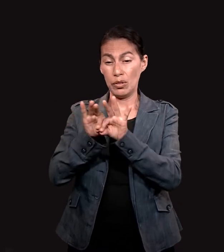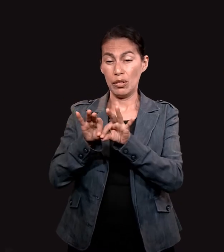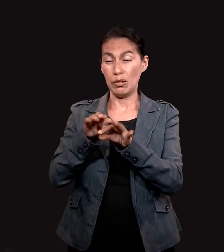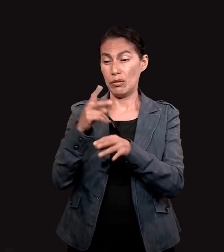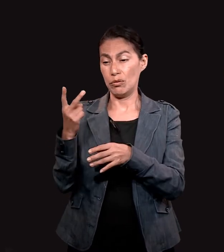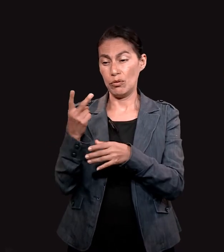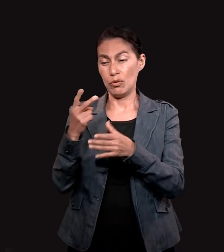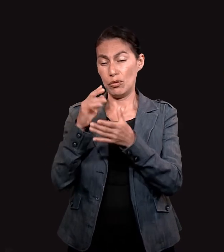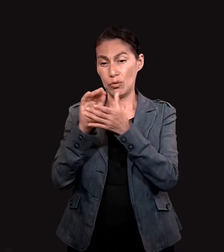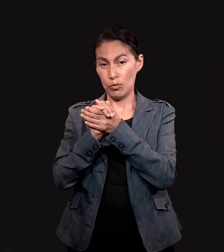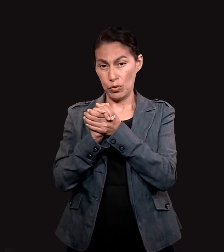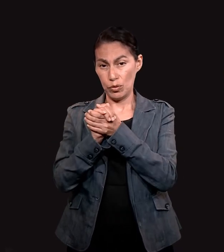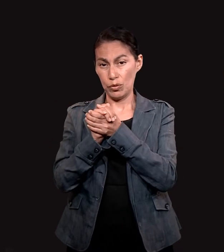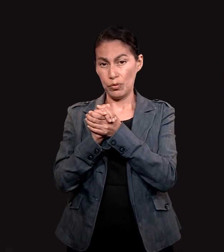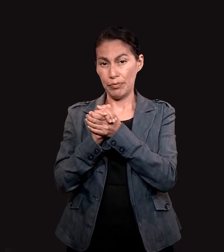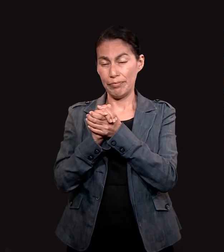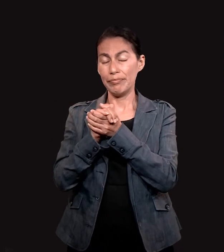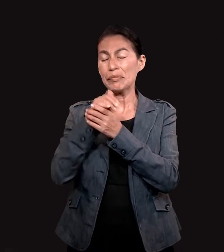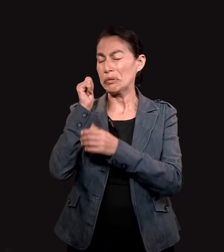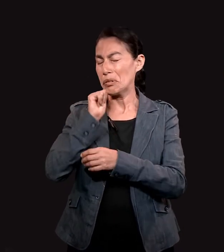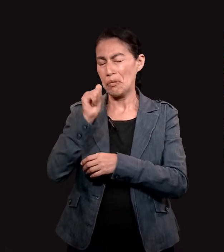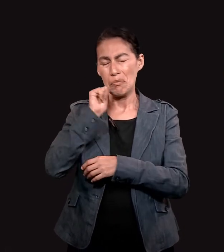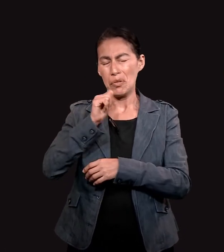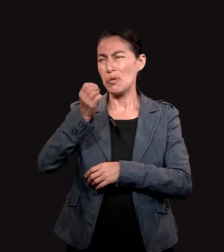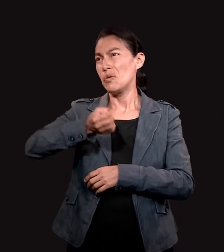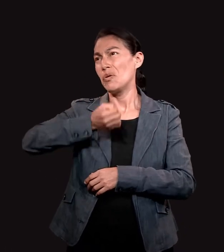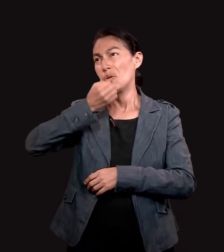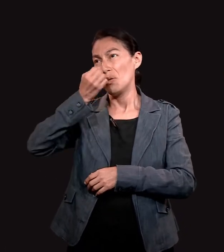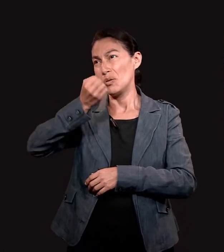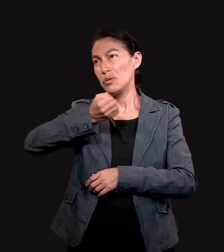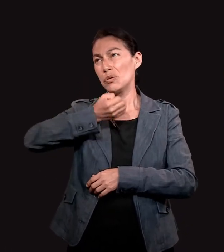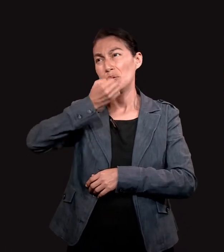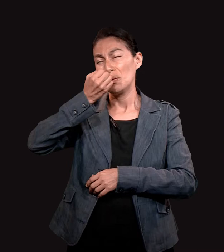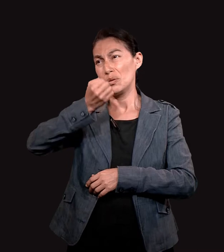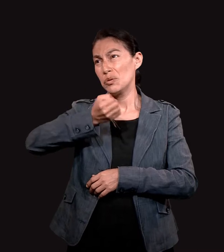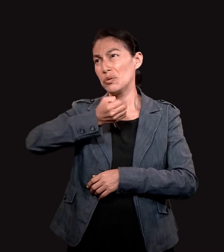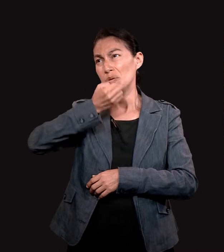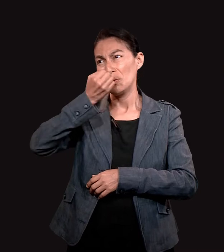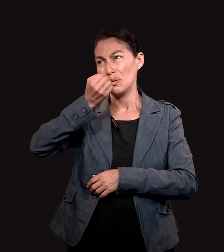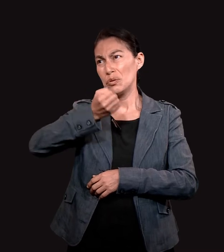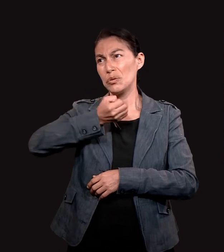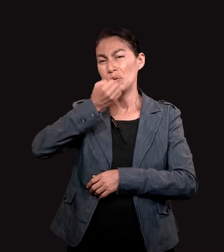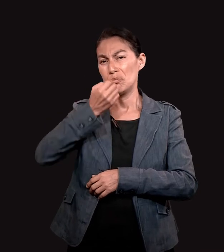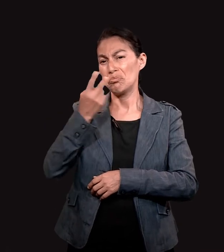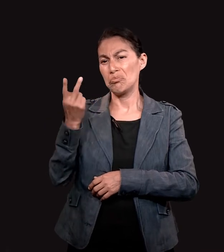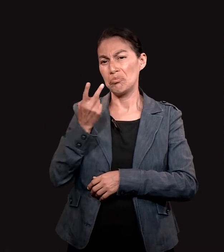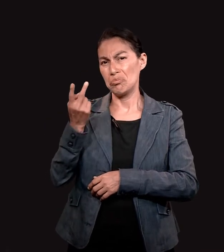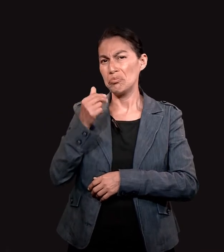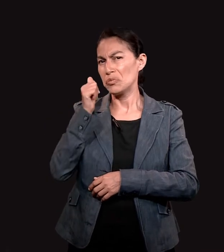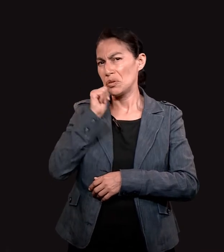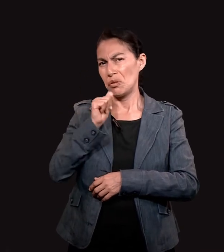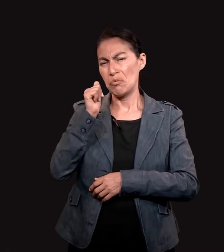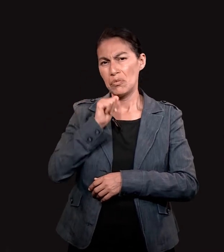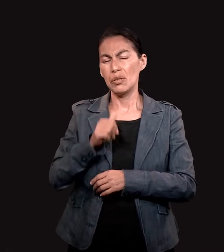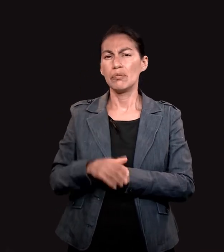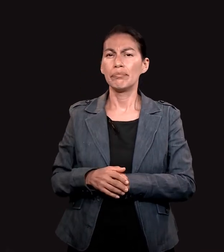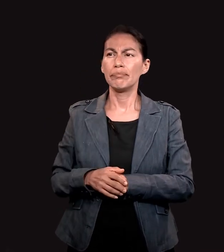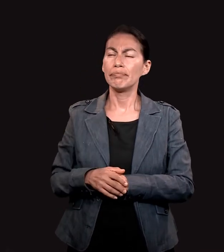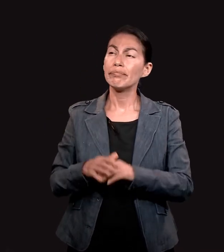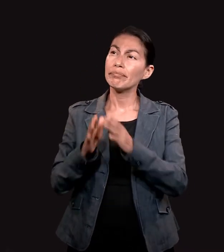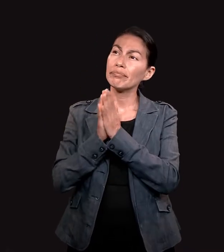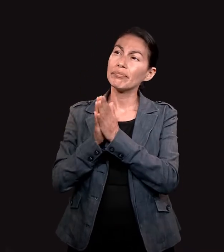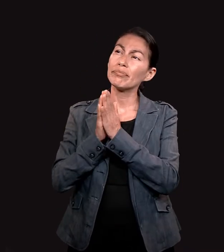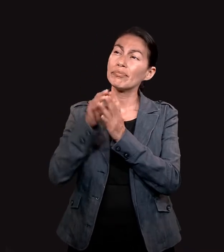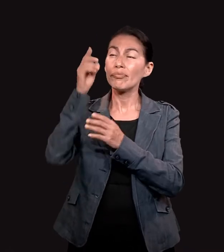importantes que hemos tomado nosotros en nuestra vida ya como esposos han ido acompañados de la oración. Amén. Siempre